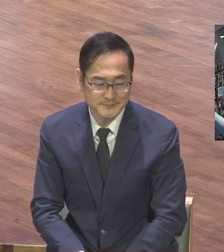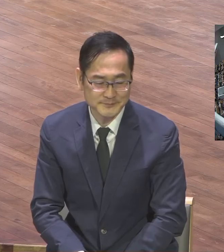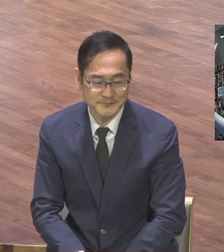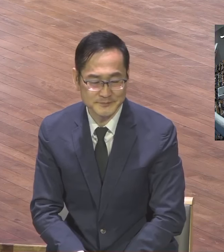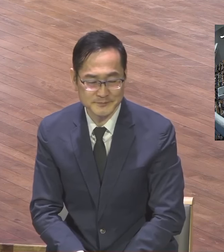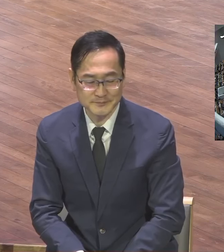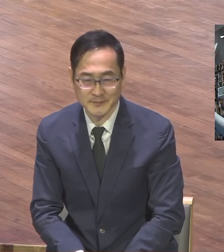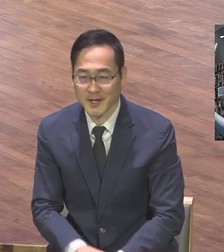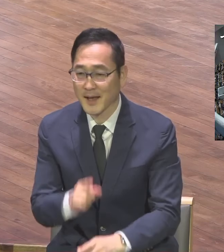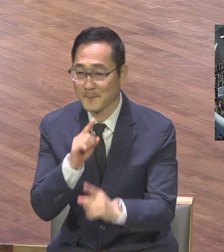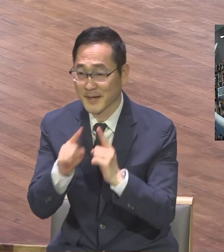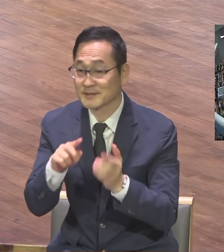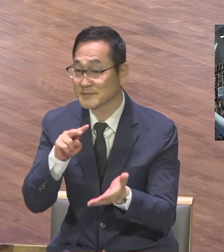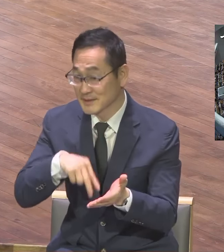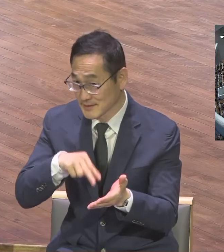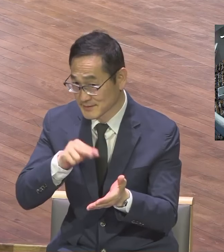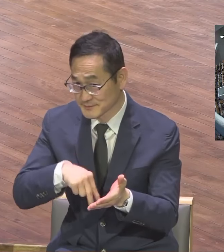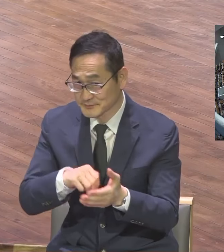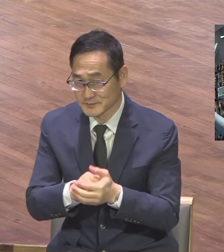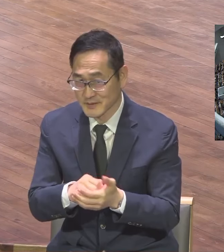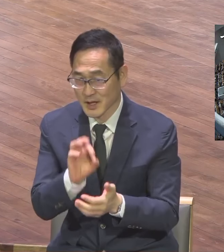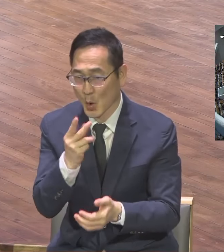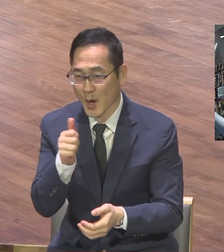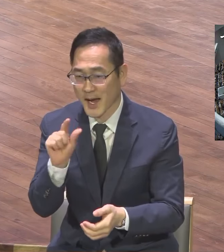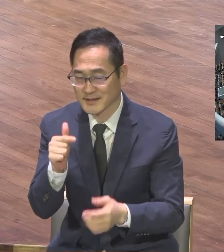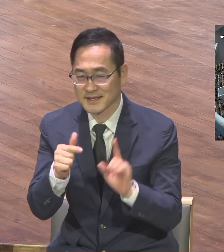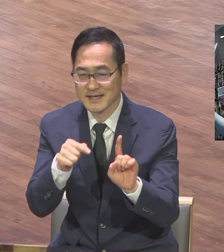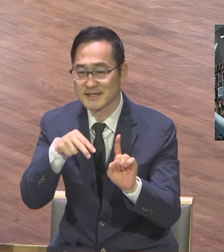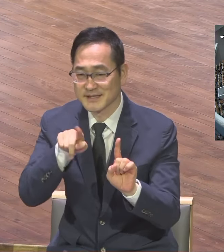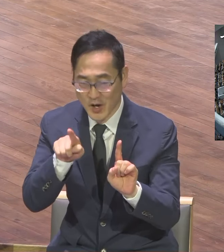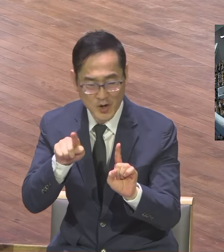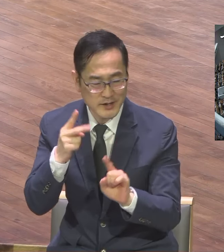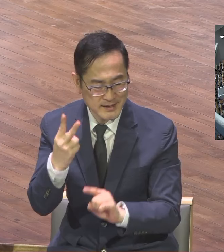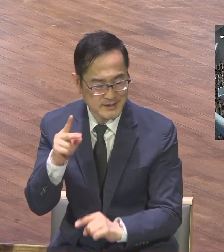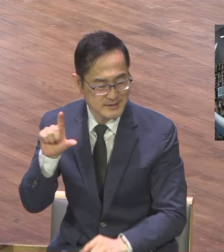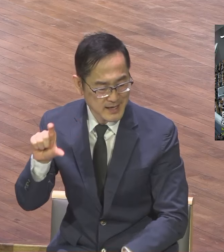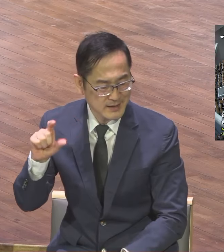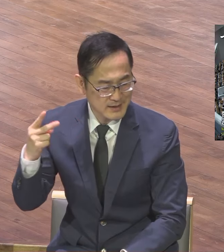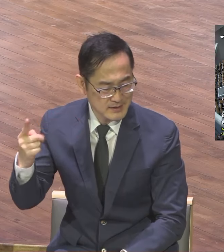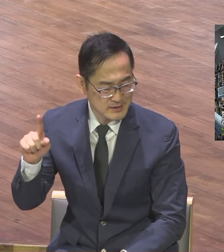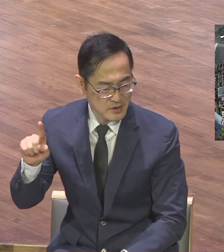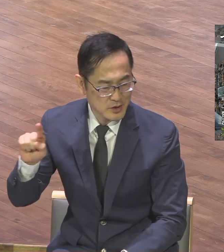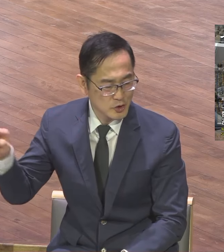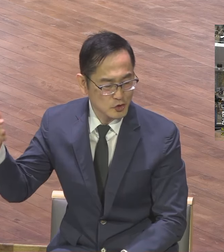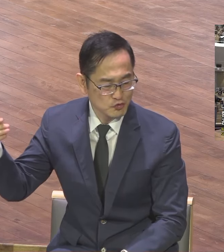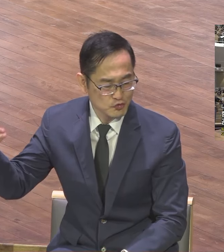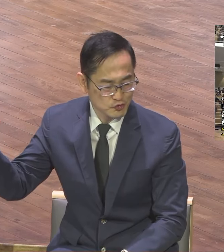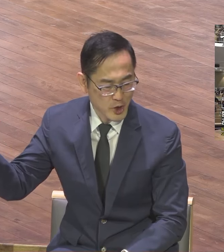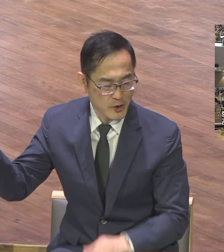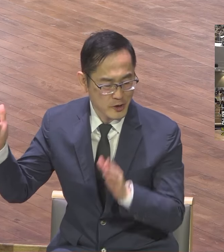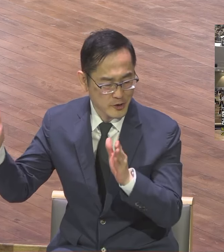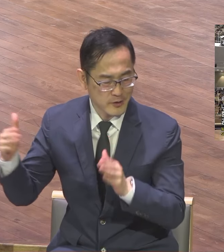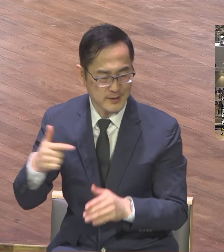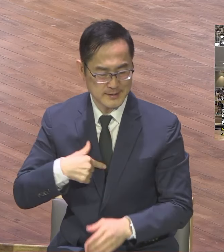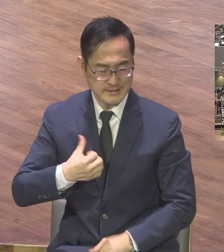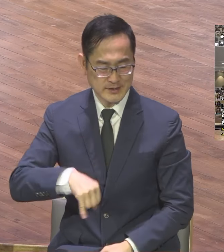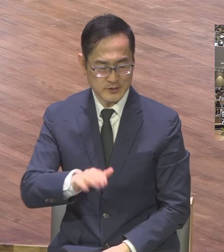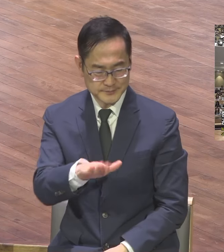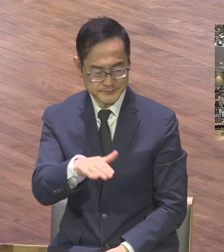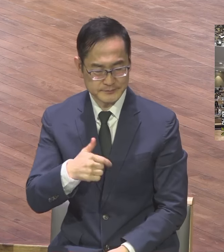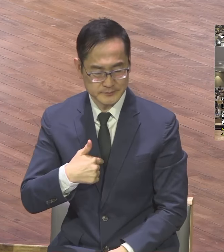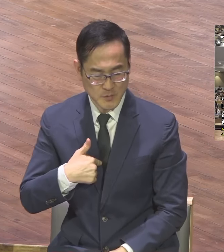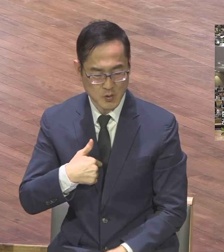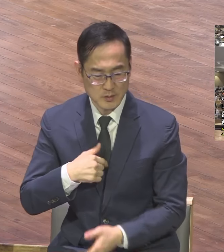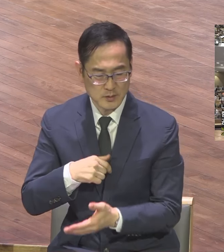오늘 은혜 받고 성취될 하나님의 말씀은 요한일서 2장 1절에서 6절 말씀입니다. 나의 자녀들아, 내가 이것을